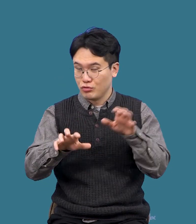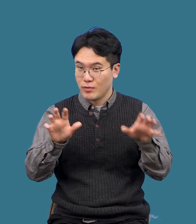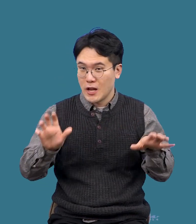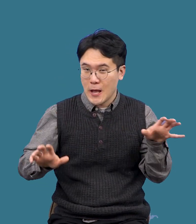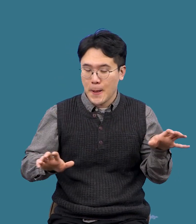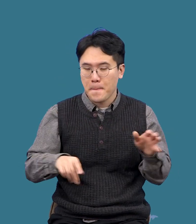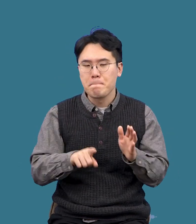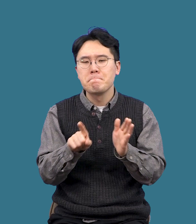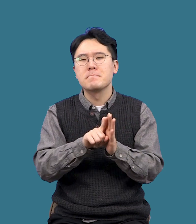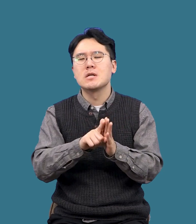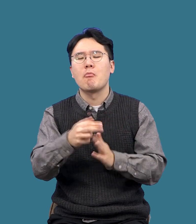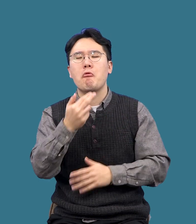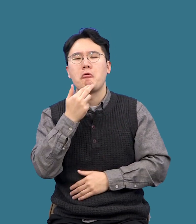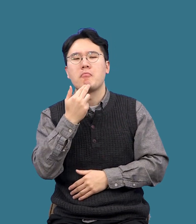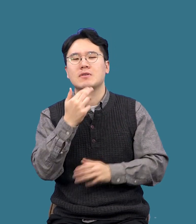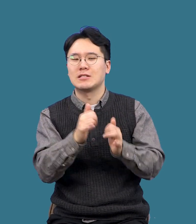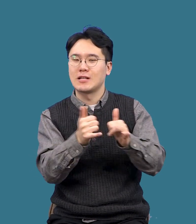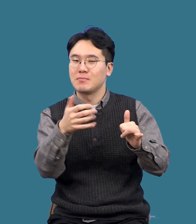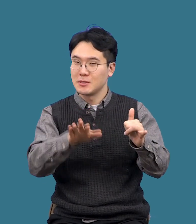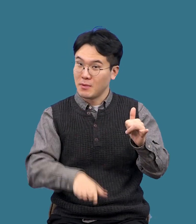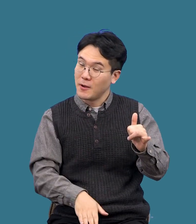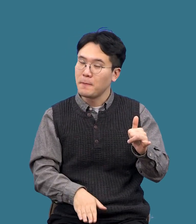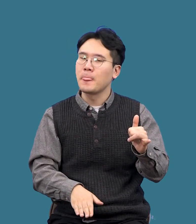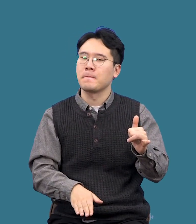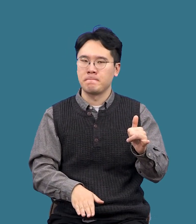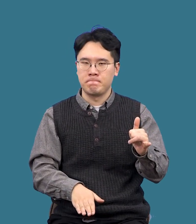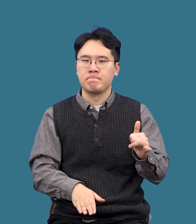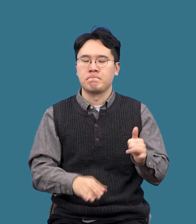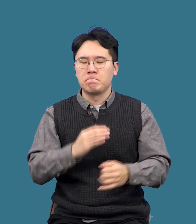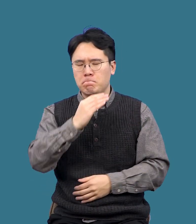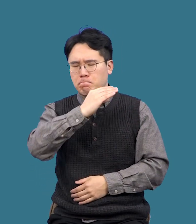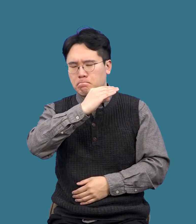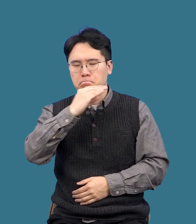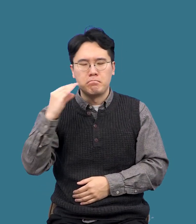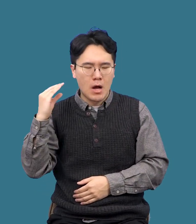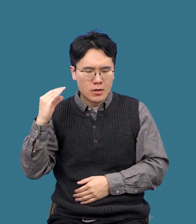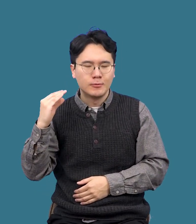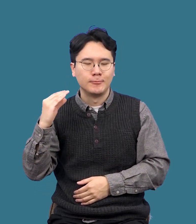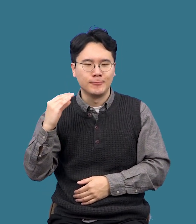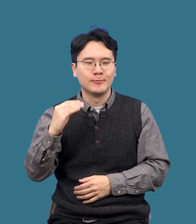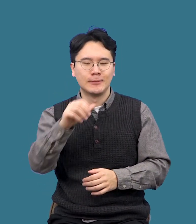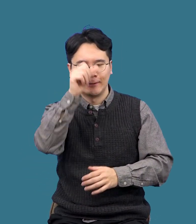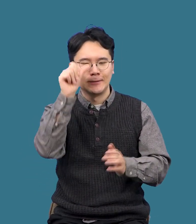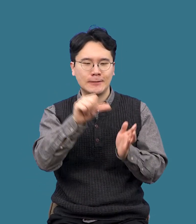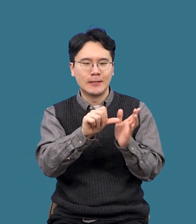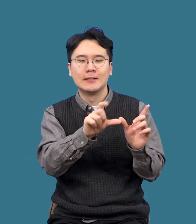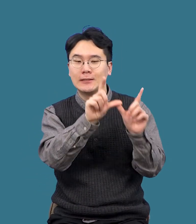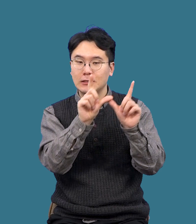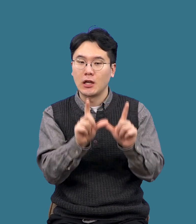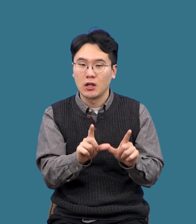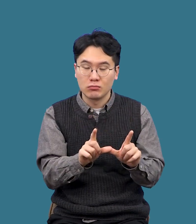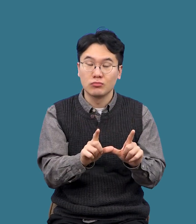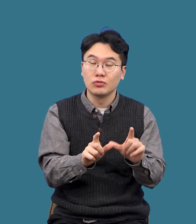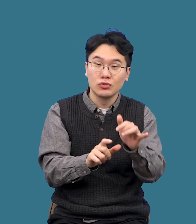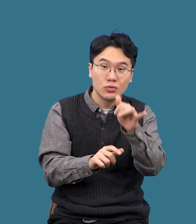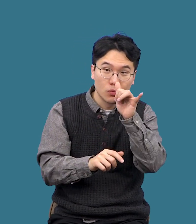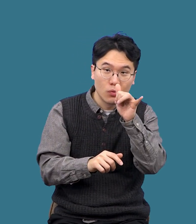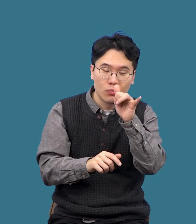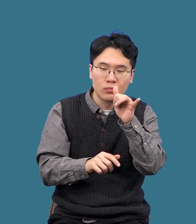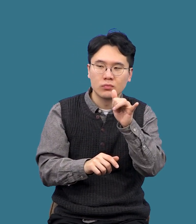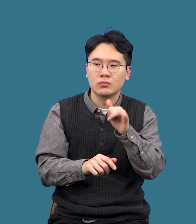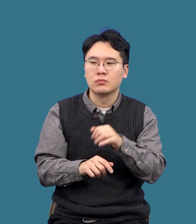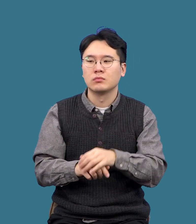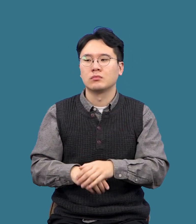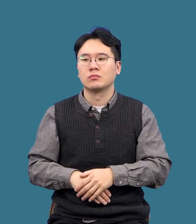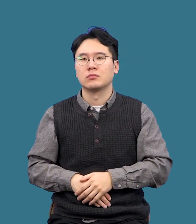사람들이지만 그래도 진지하고 성실하게 인생을 살아가는 사람들이 있는가 하면 불신자 중에도 정말